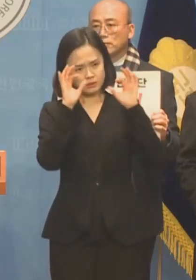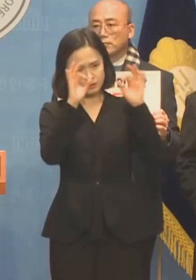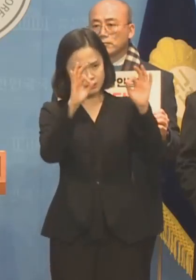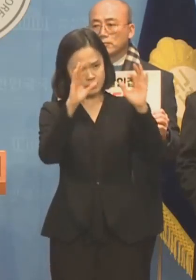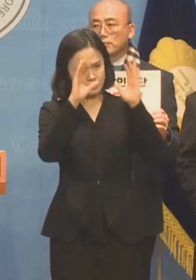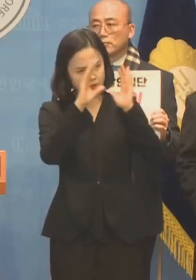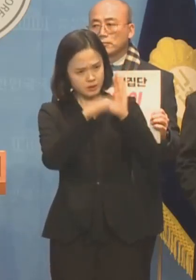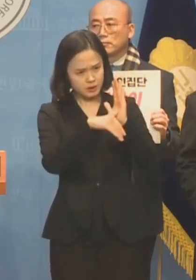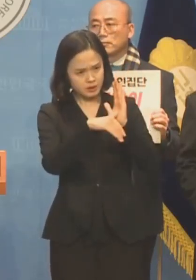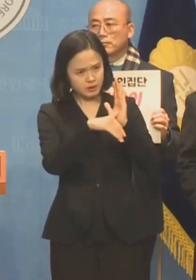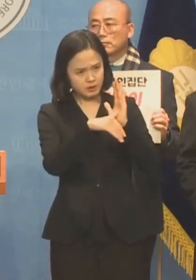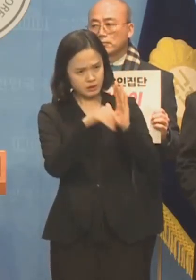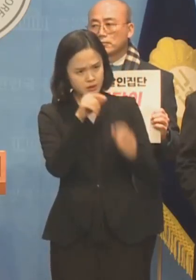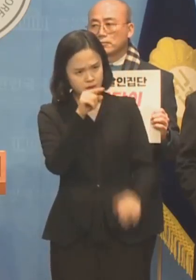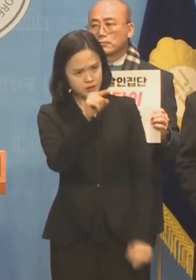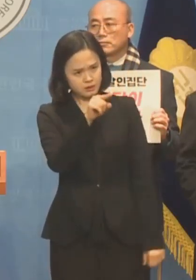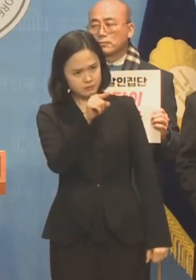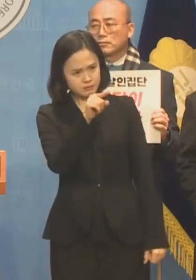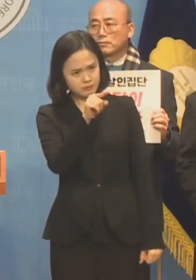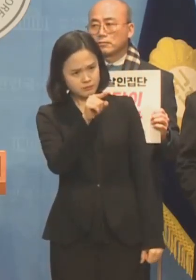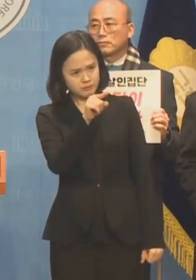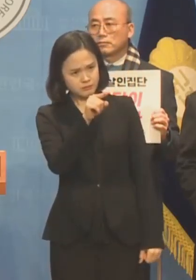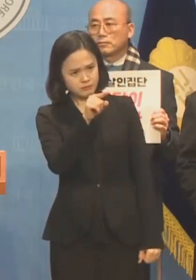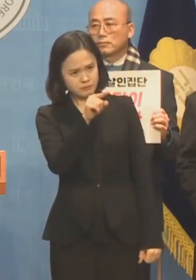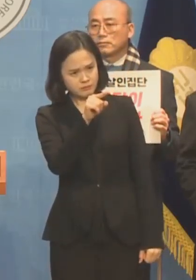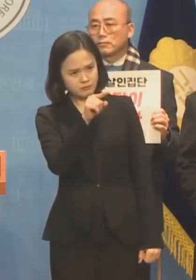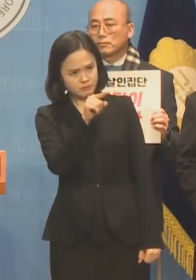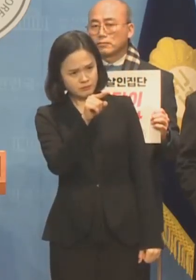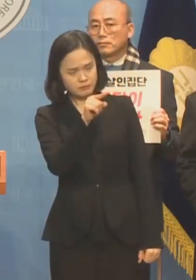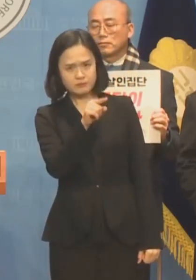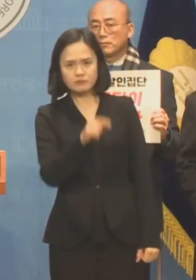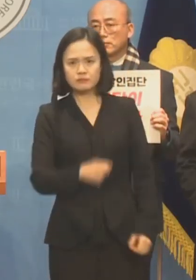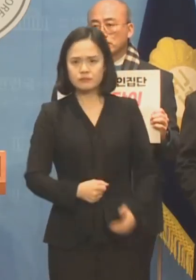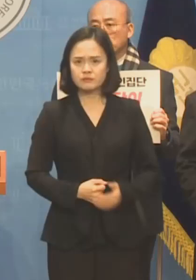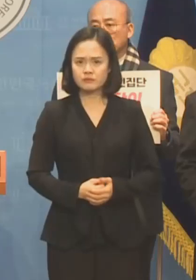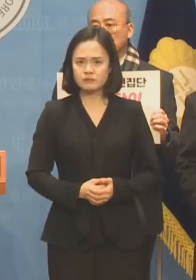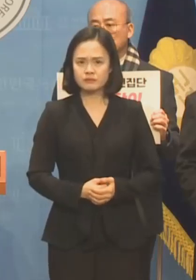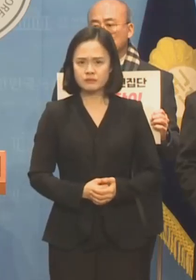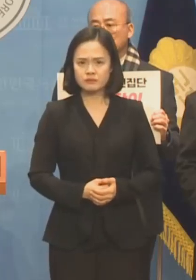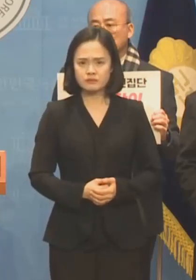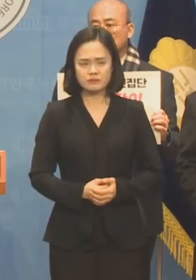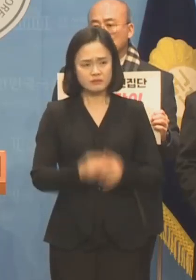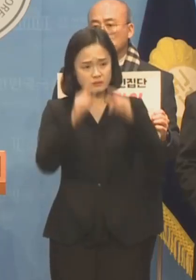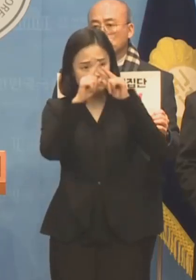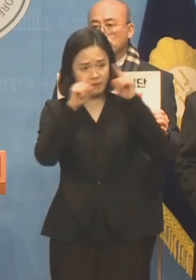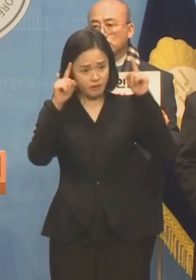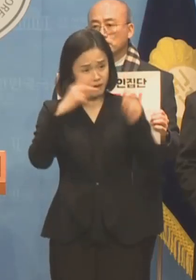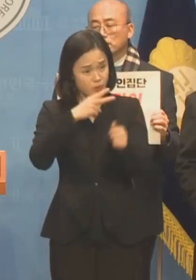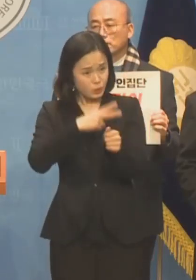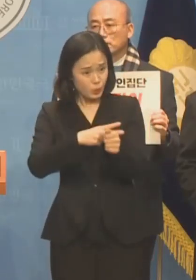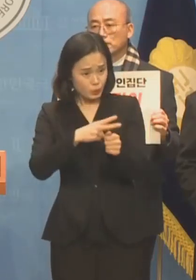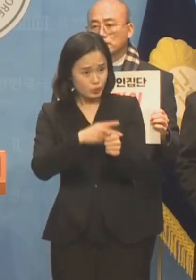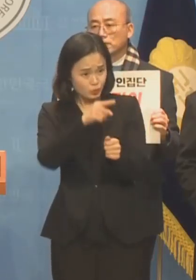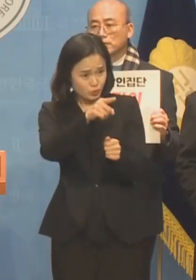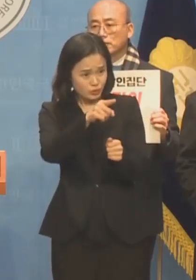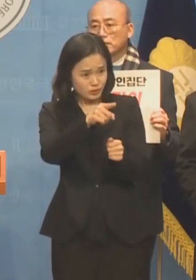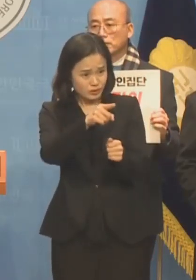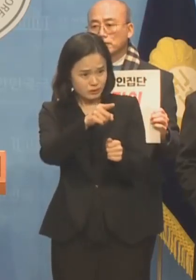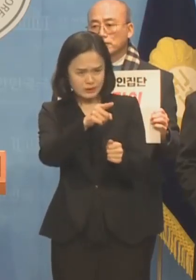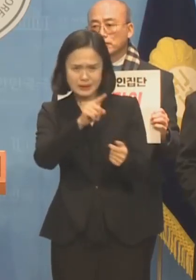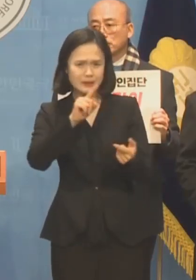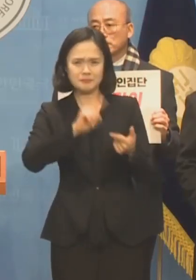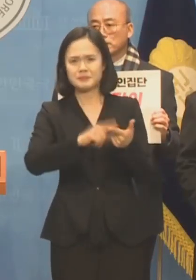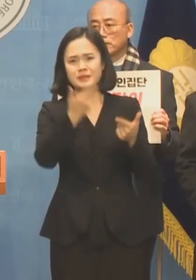그 모습 속에서 대학 교수라고 하는 모습은 하나도 안 보이고 국회의원이라는